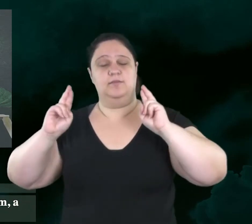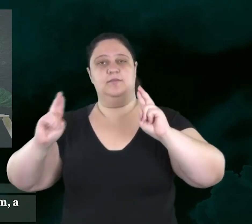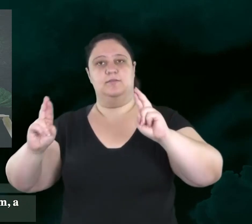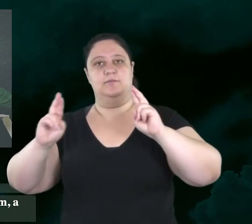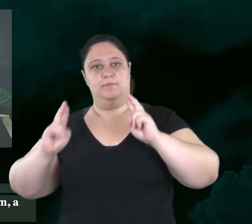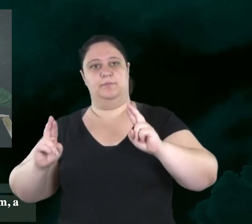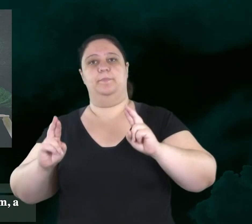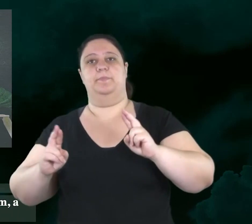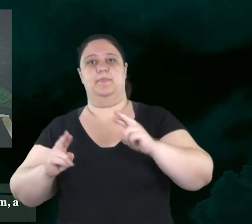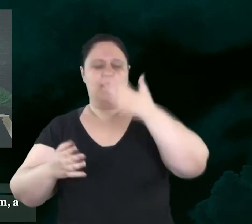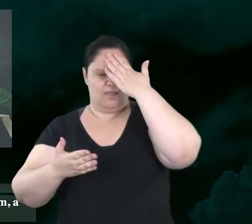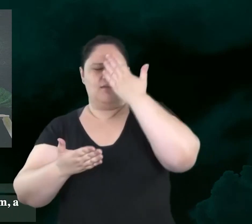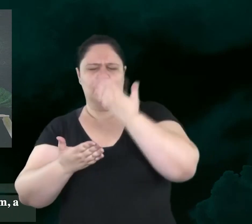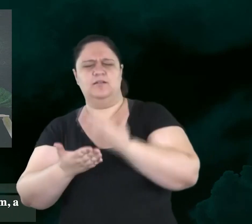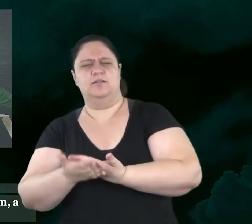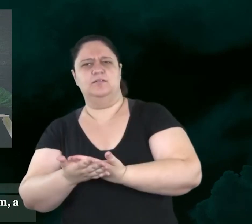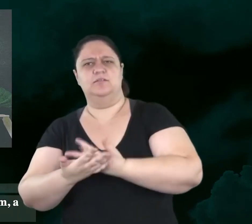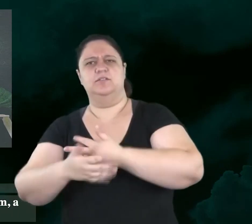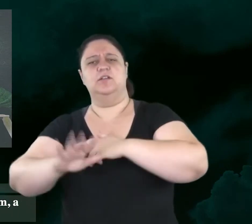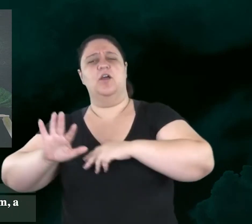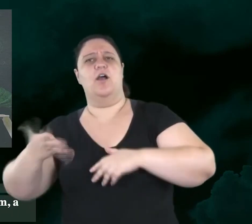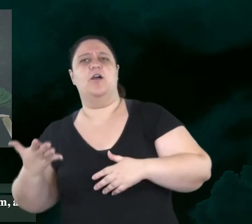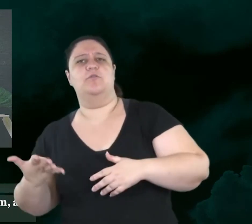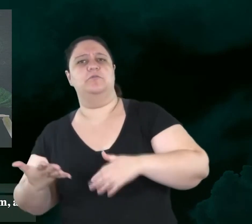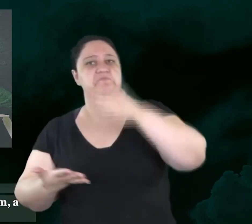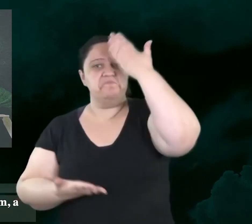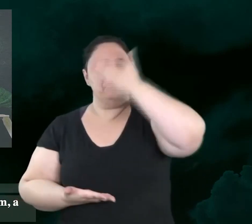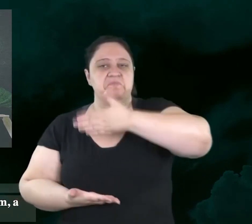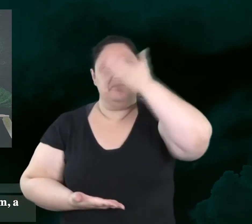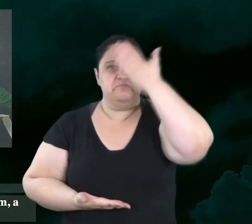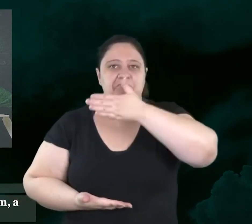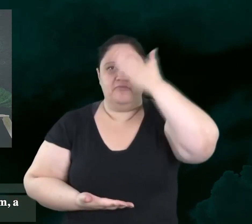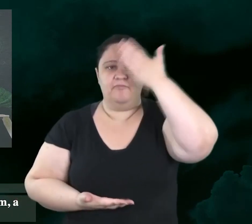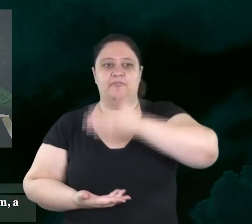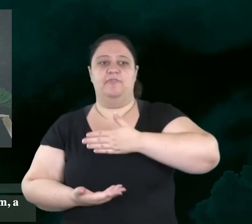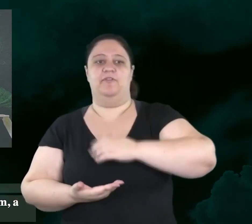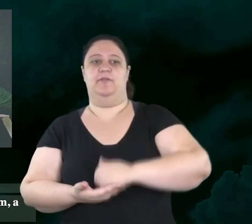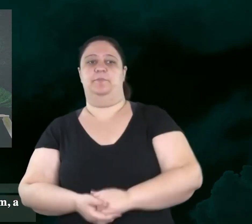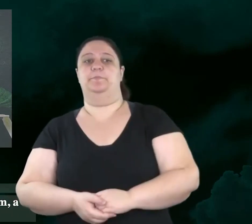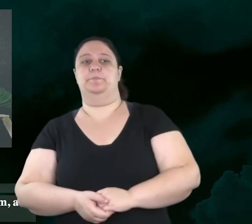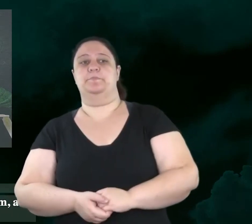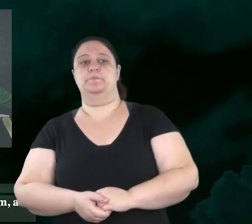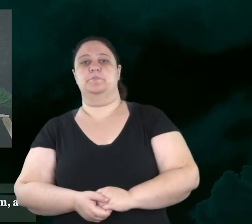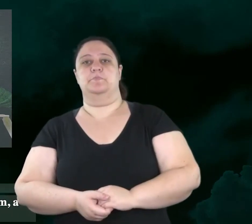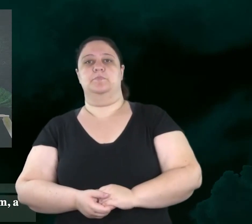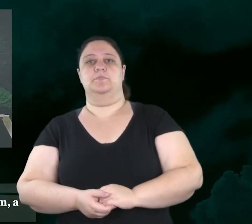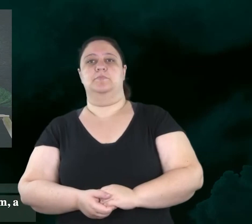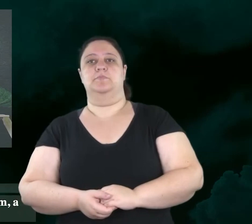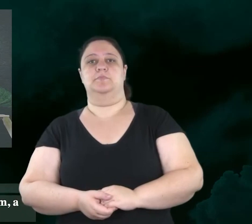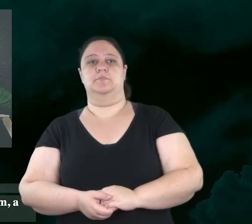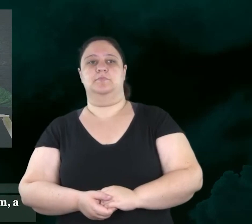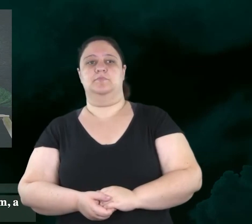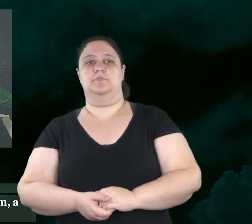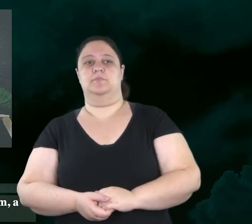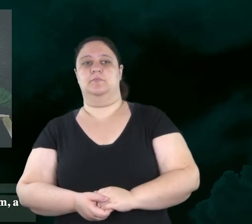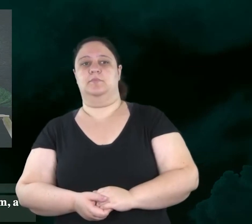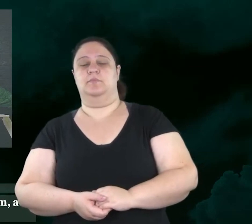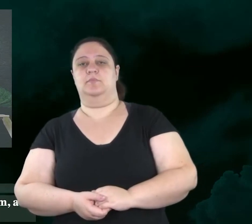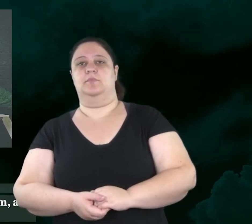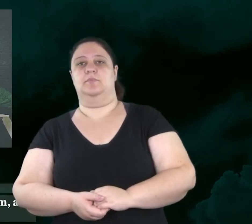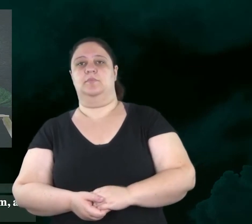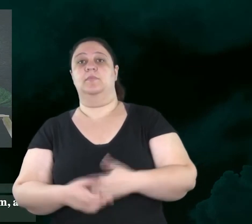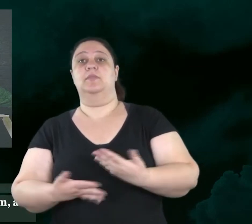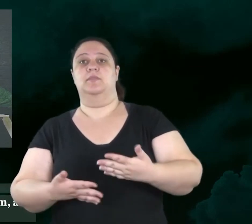convicção de fatos que se não veem. A fé, essa fé aqui é a sua